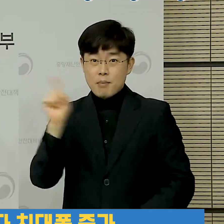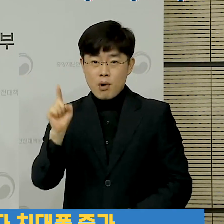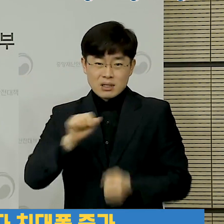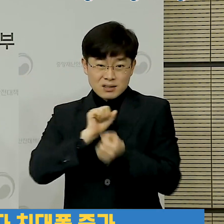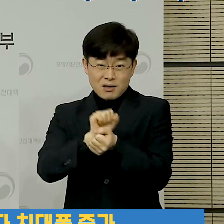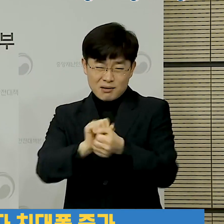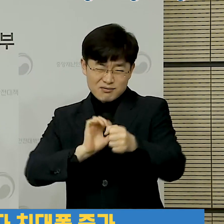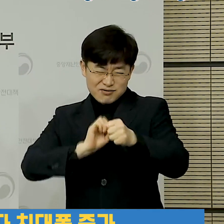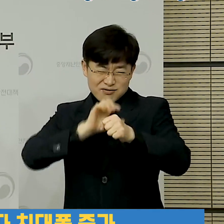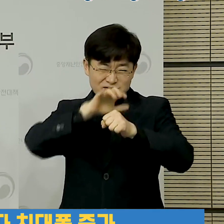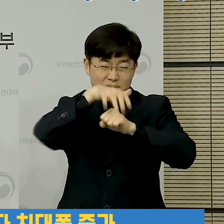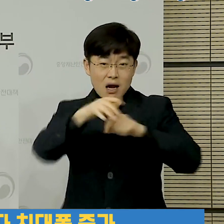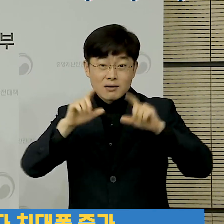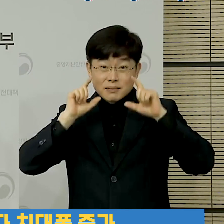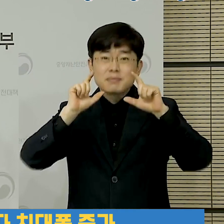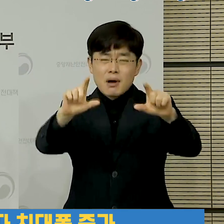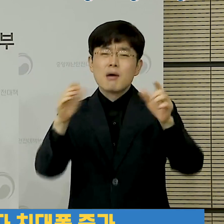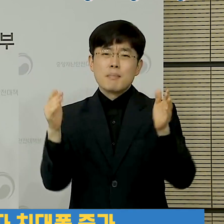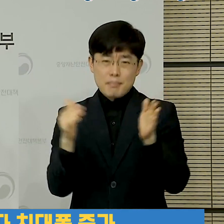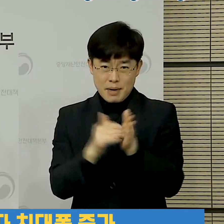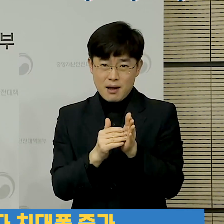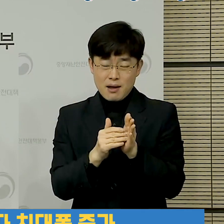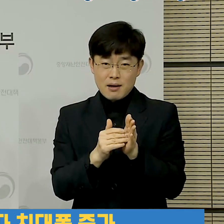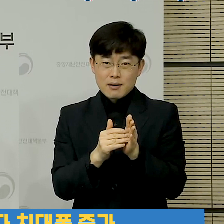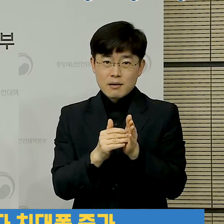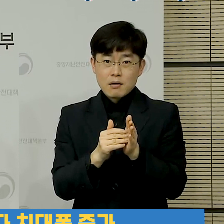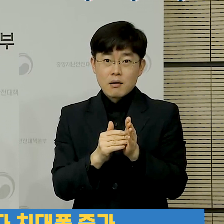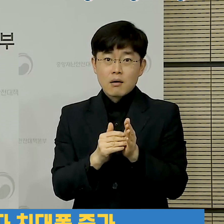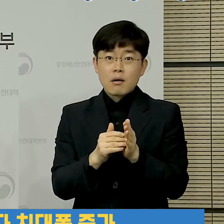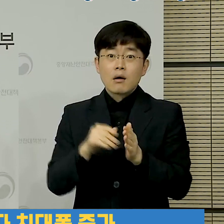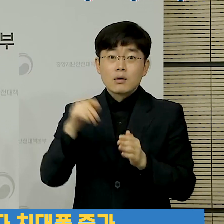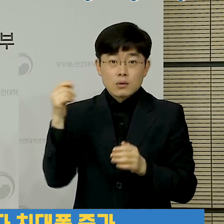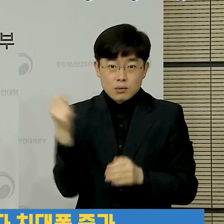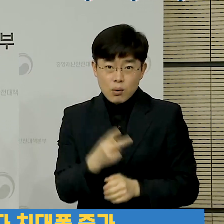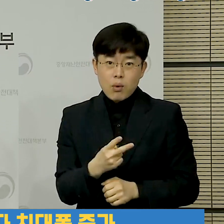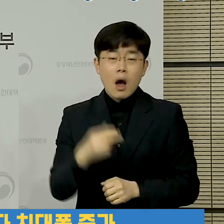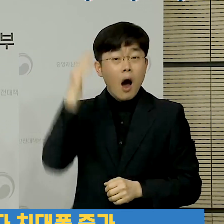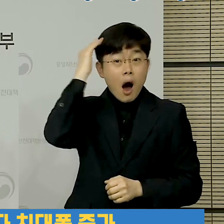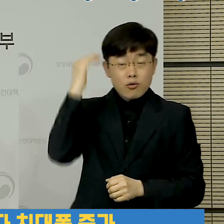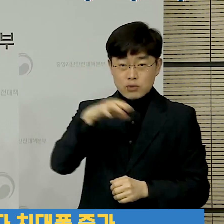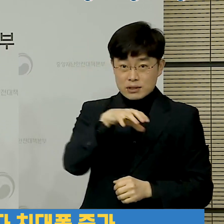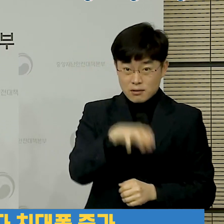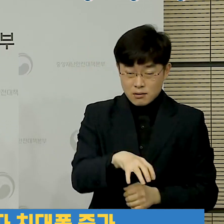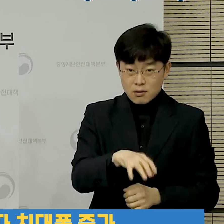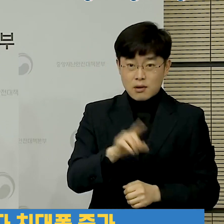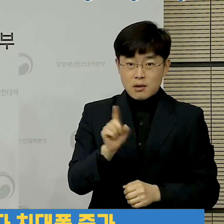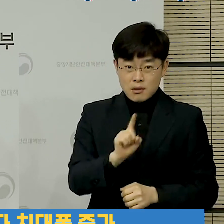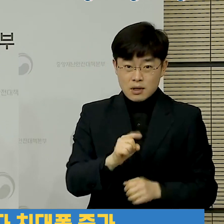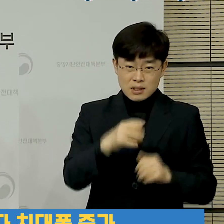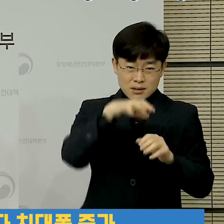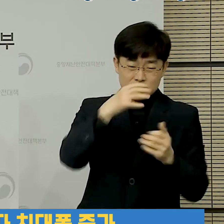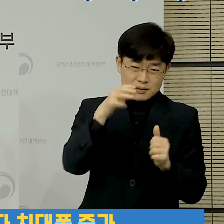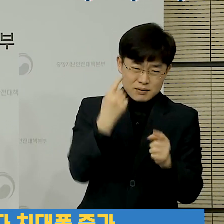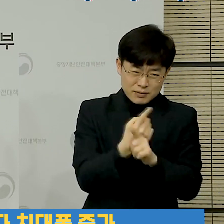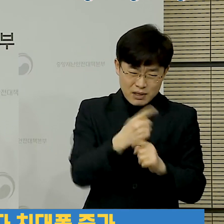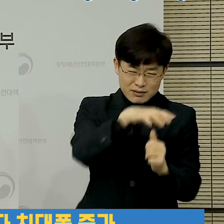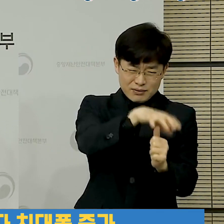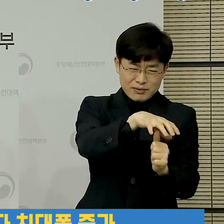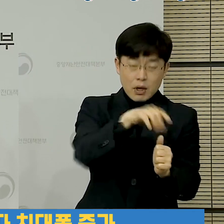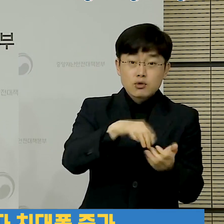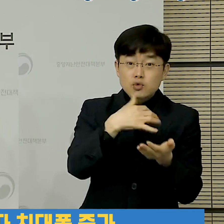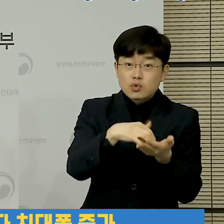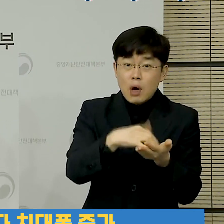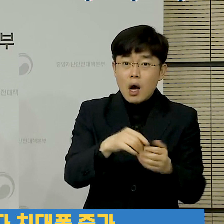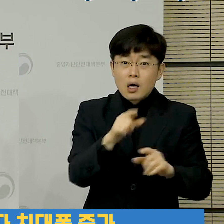12일은 세계보건기구에서 세계적 대유행을 선언한 날이기도 하며 우리나라의 격리 치료 중인 코로나19 환자